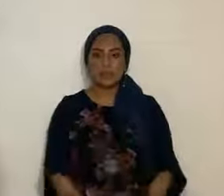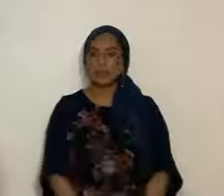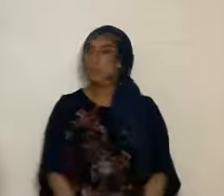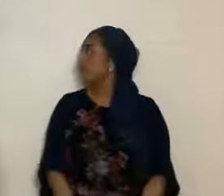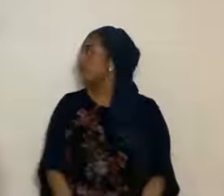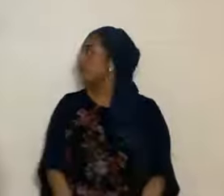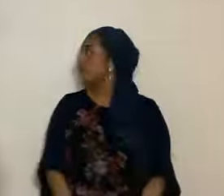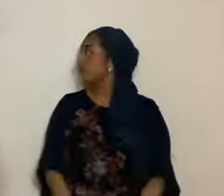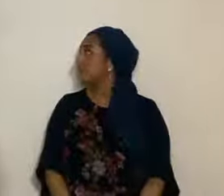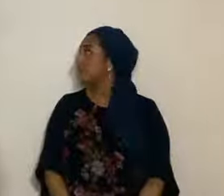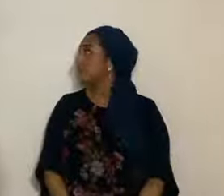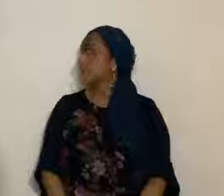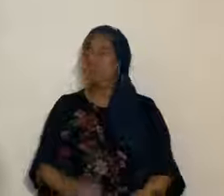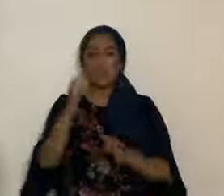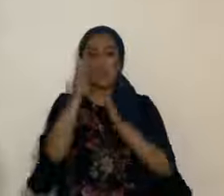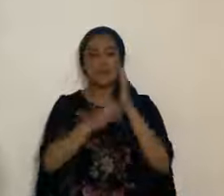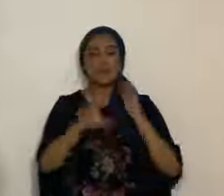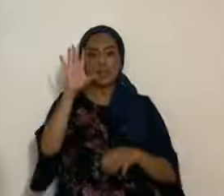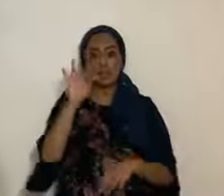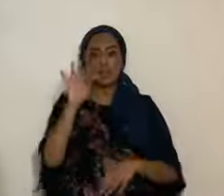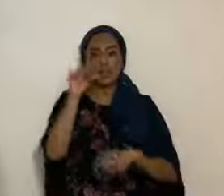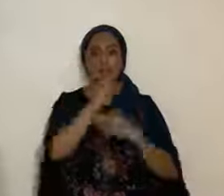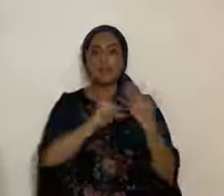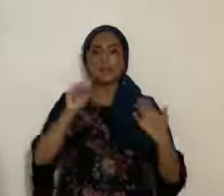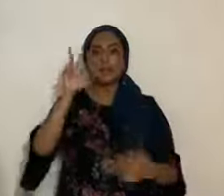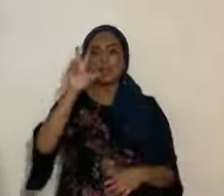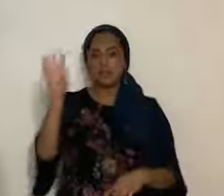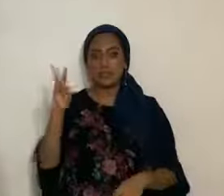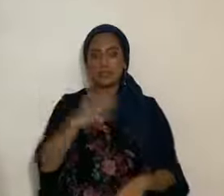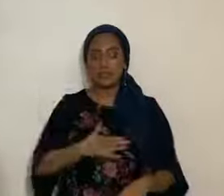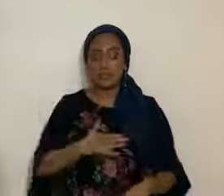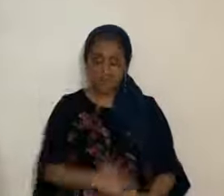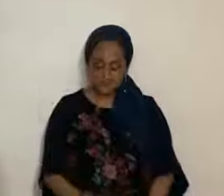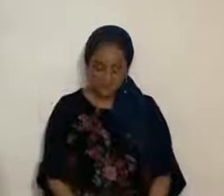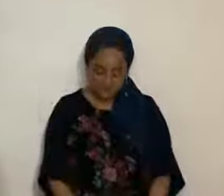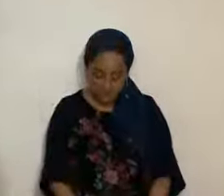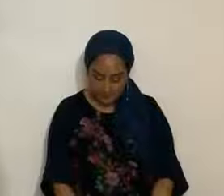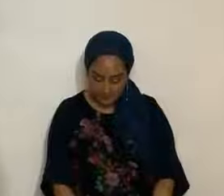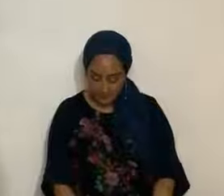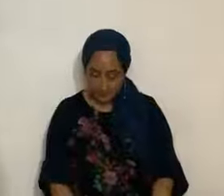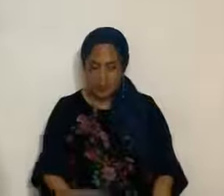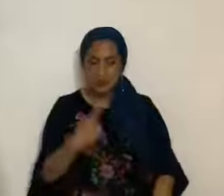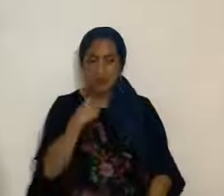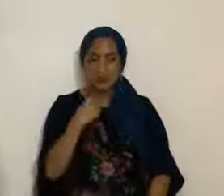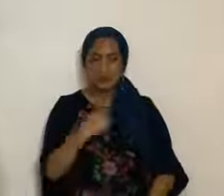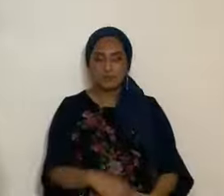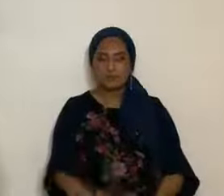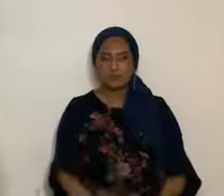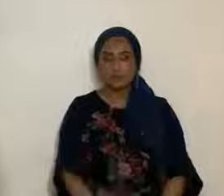en el capítulo 9, verso 36. Dice de la siguiente manera: